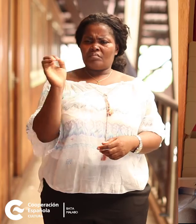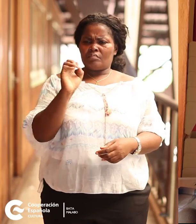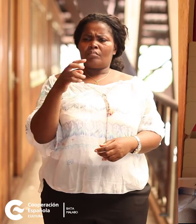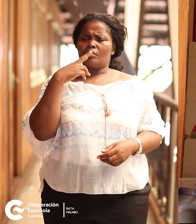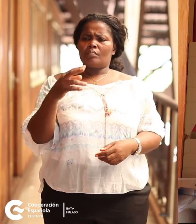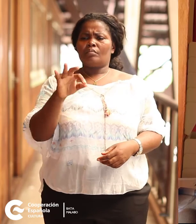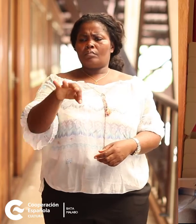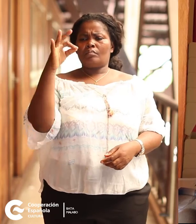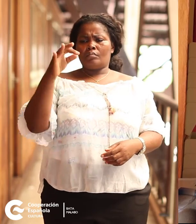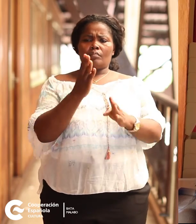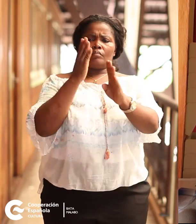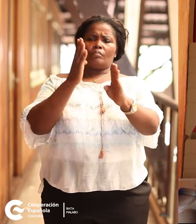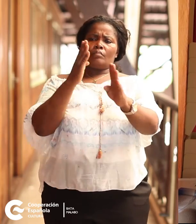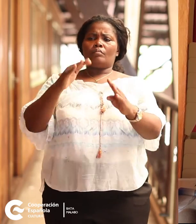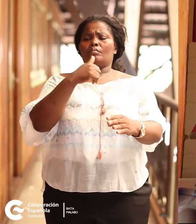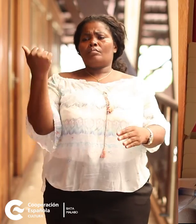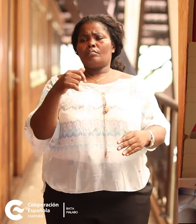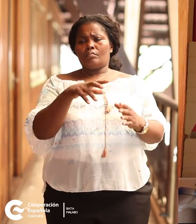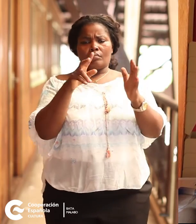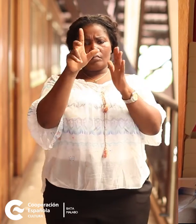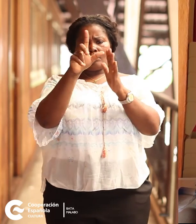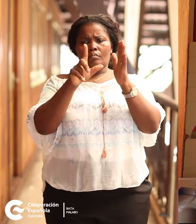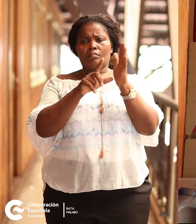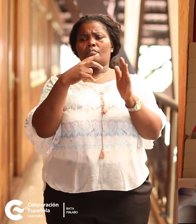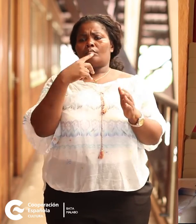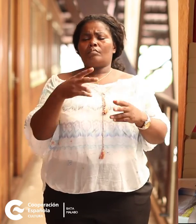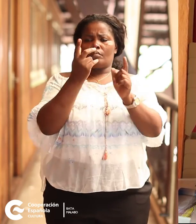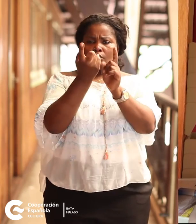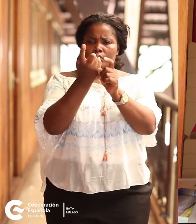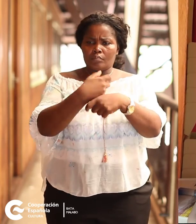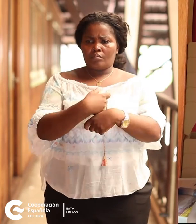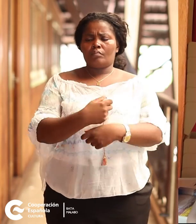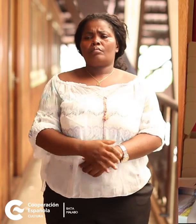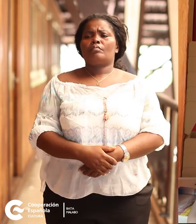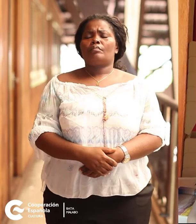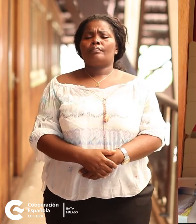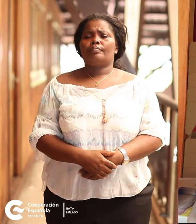nadie volvería a coger un autobús hasta que aquella ley no fuera a cambiar.